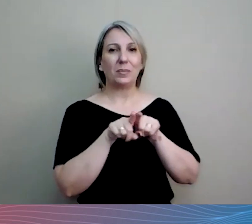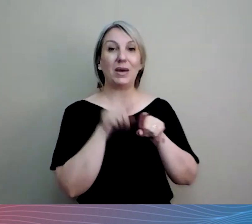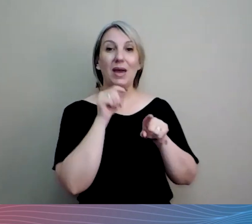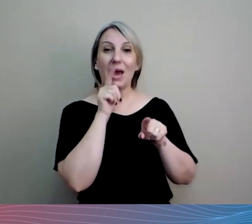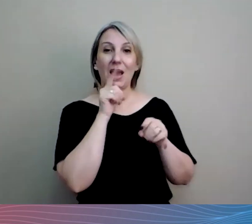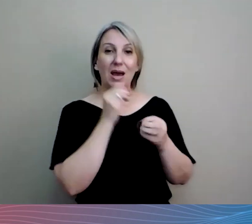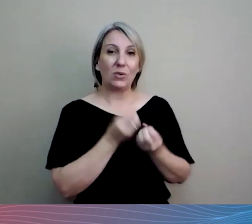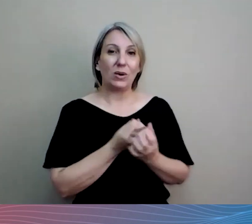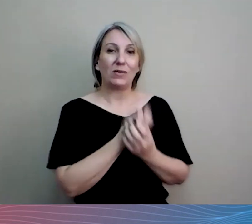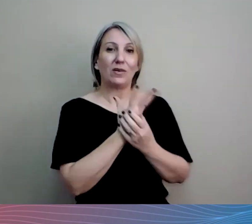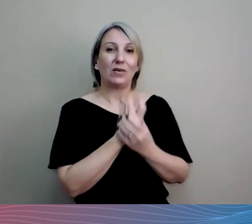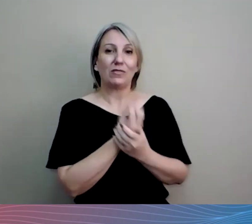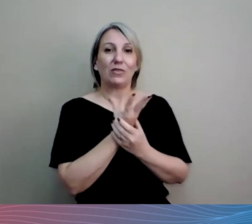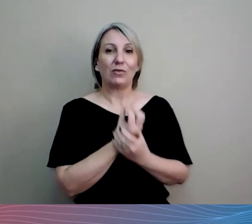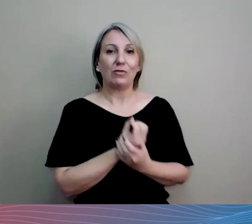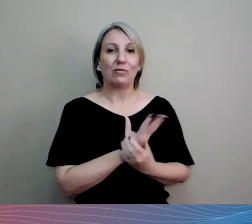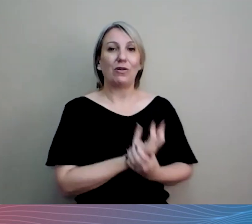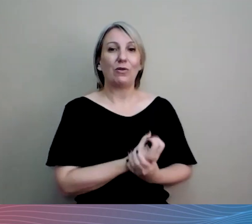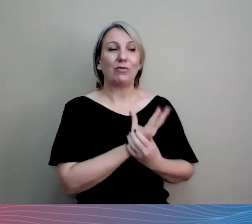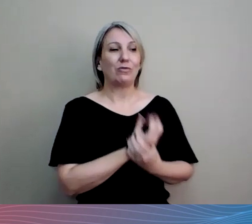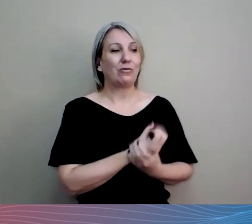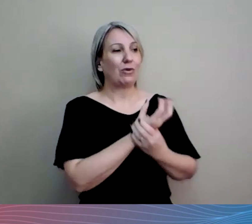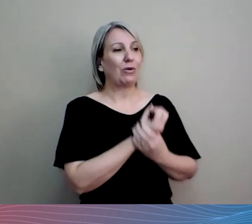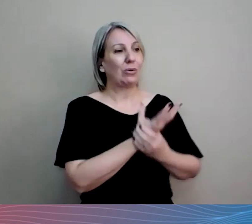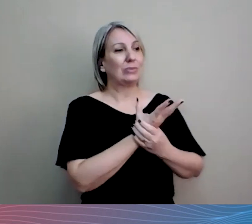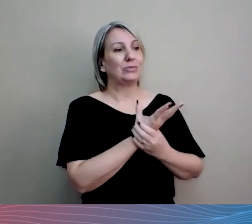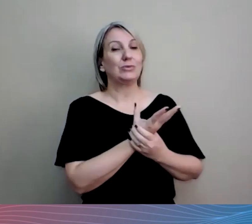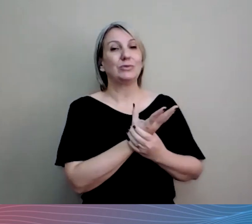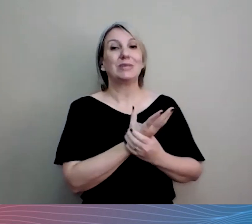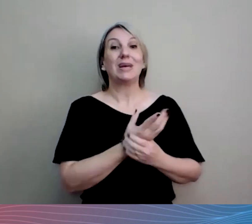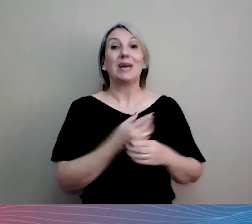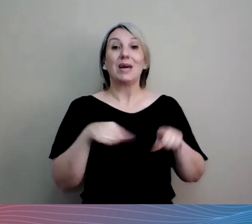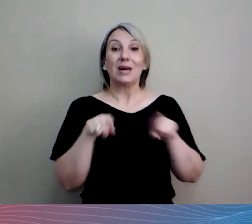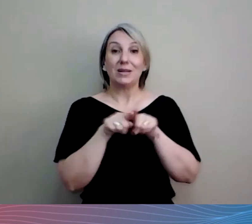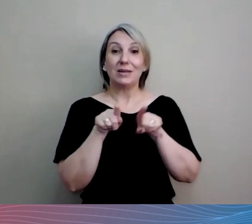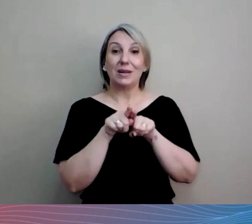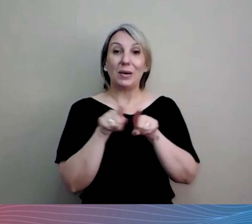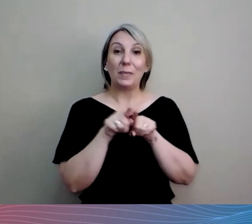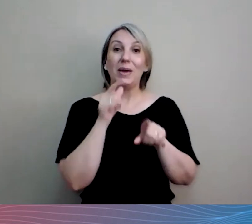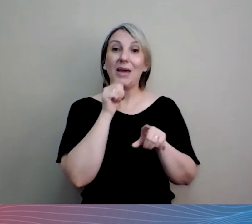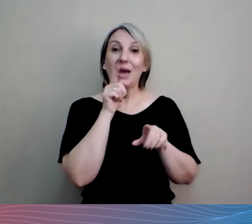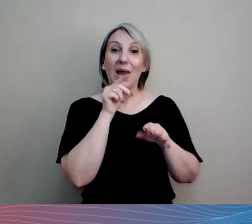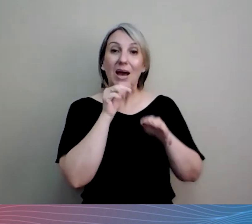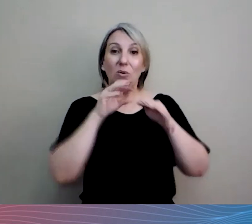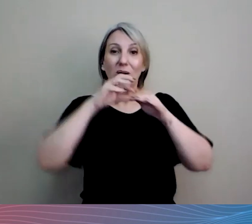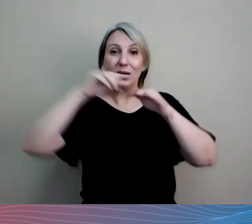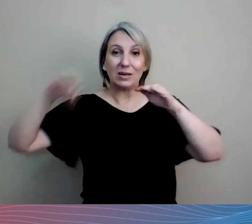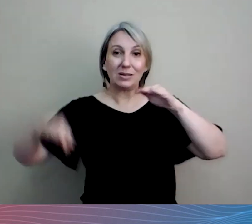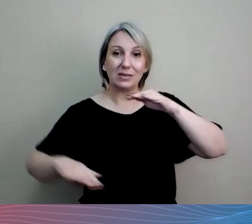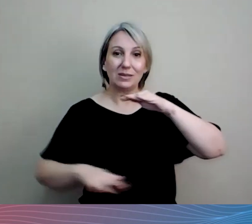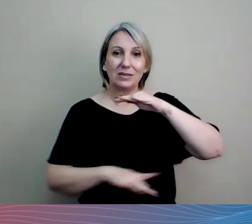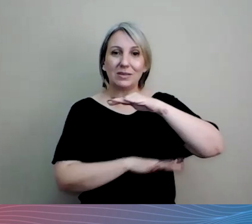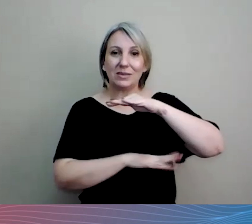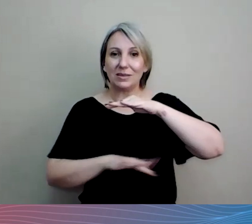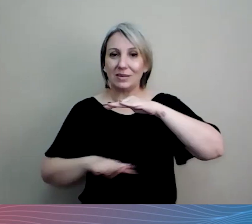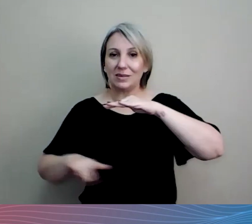nascentes de água, né? E terra de mananciais profundos que saem dos vales e das montanhas. Bom,